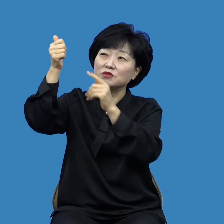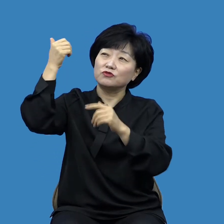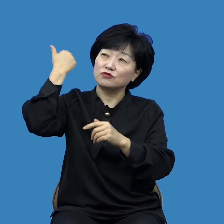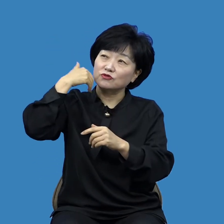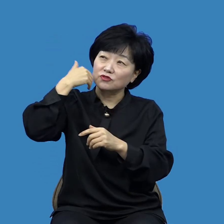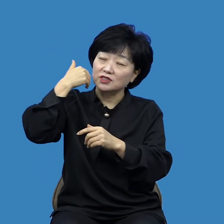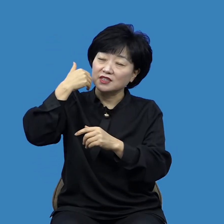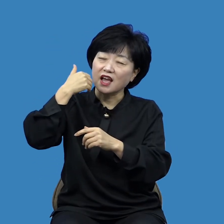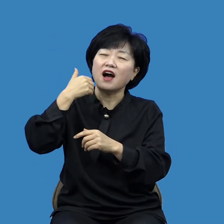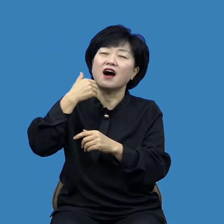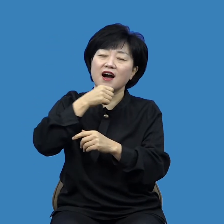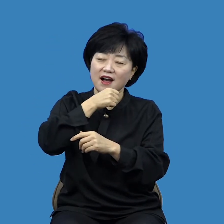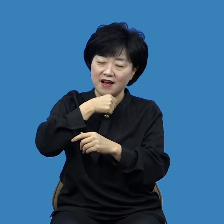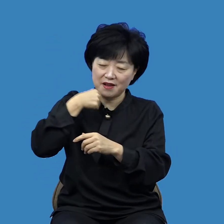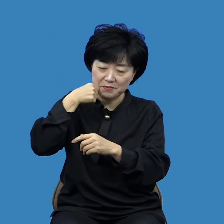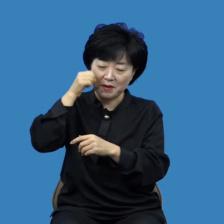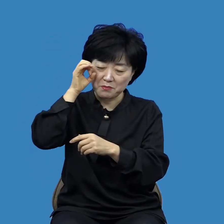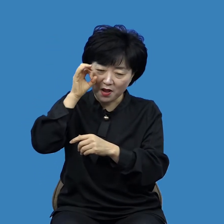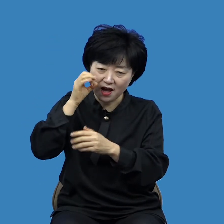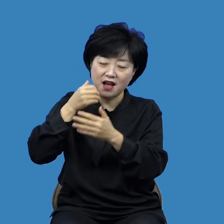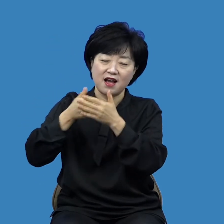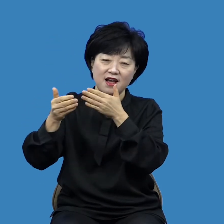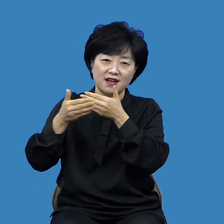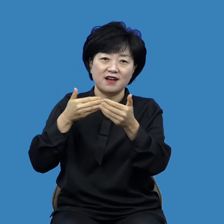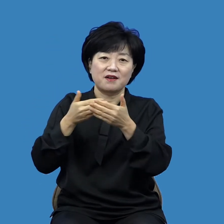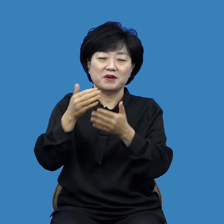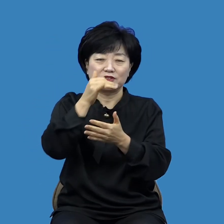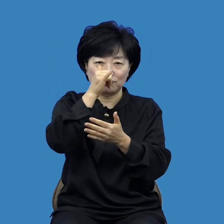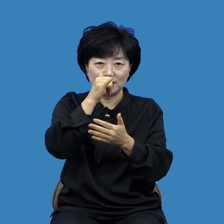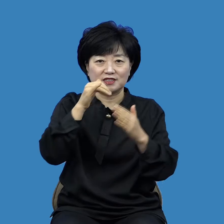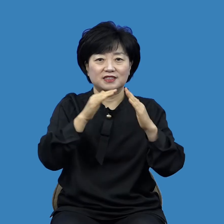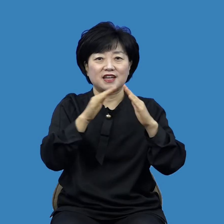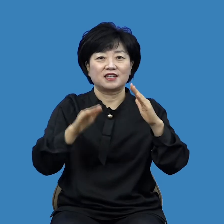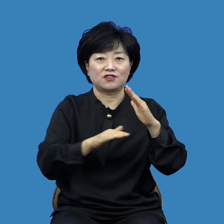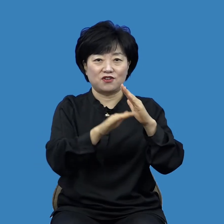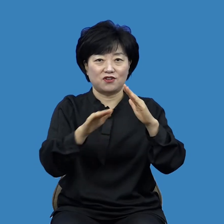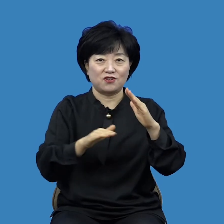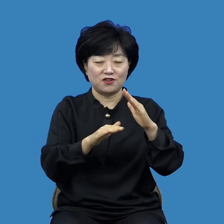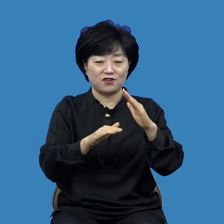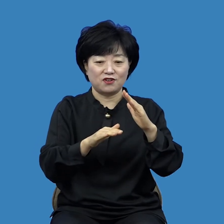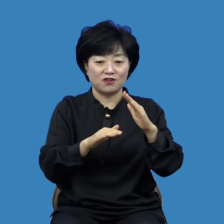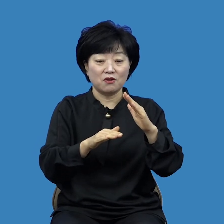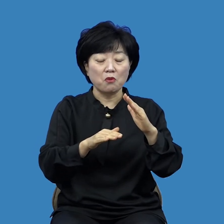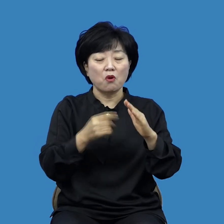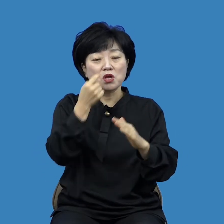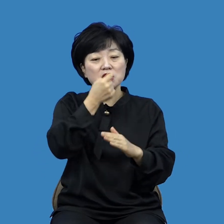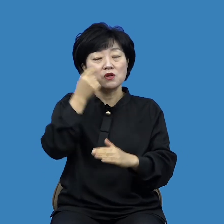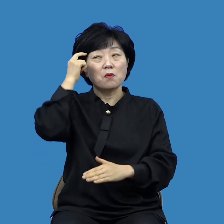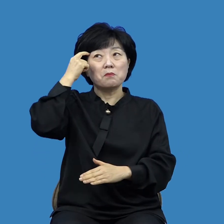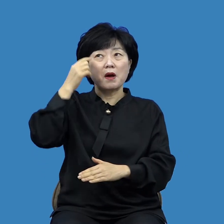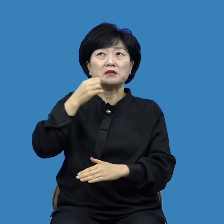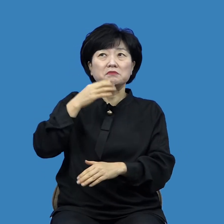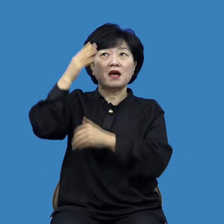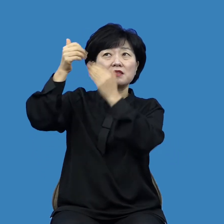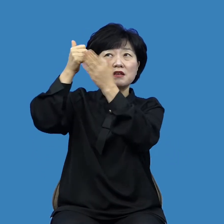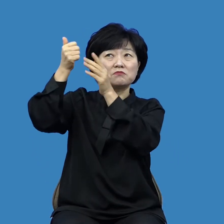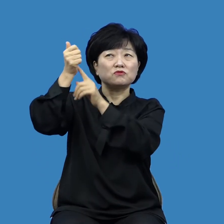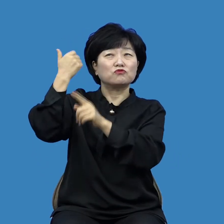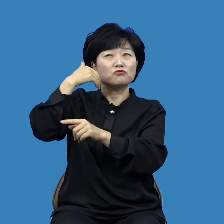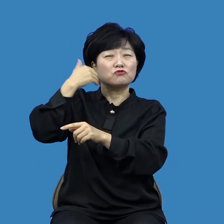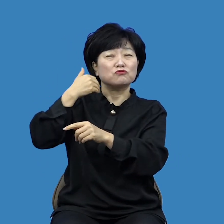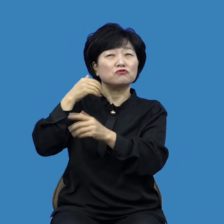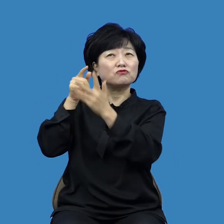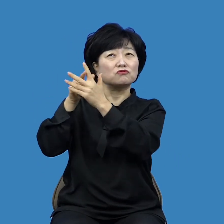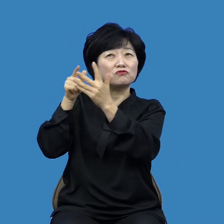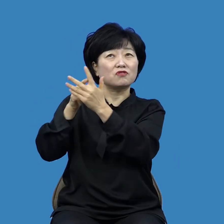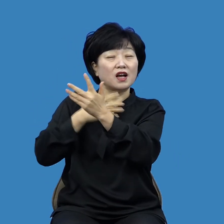만드셨다는 거예요. 그래서 이론으로 그냥 배워서 하는 것이 아니고 삶을 통해서 권위라고 하는 게 이런 거구나, 권위 아래 있는 것은 이렇게 좋은 것이고 이런